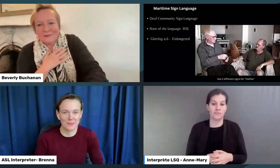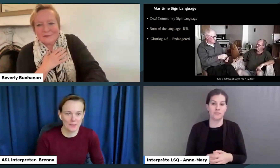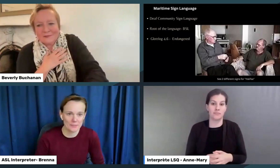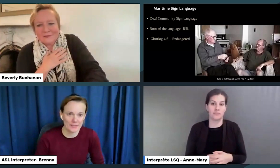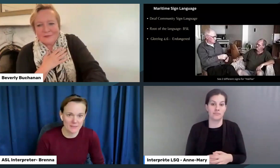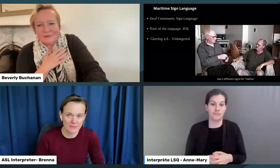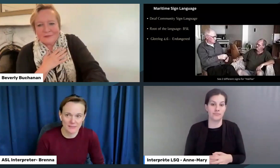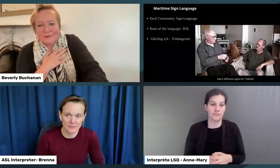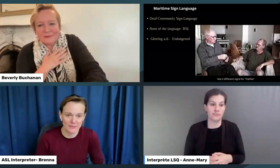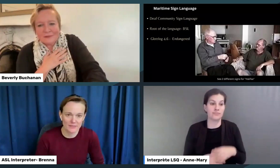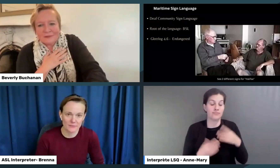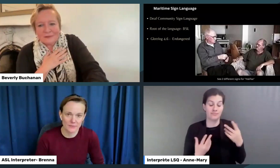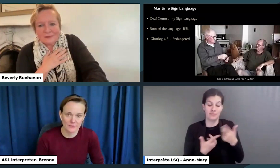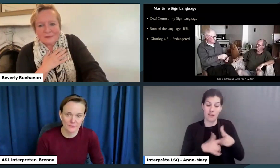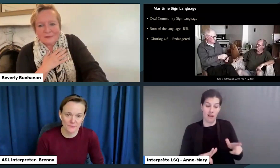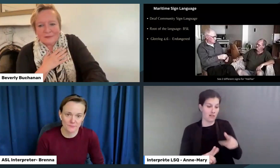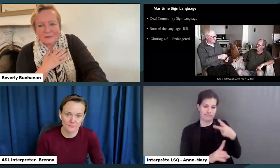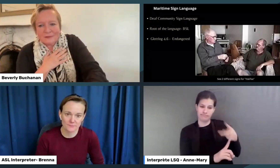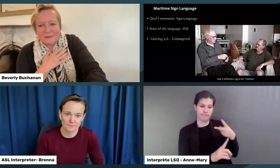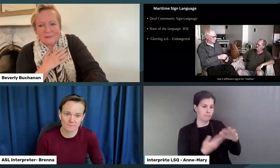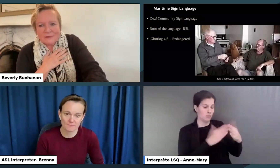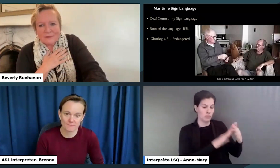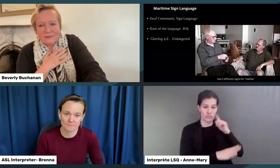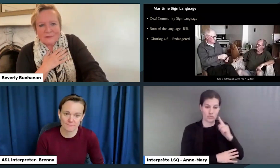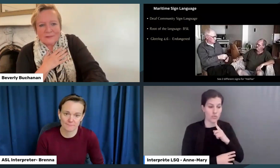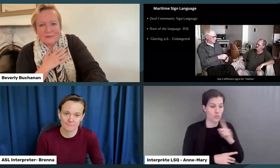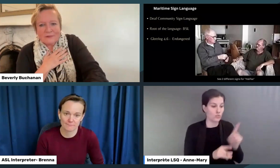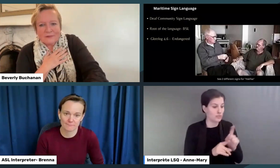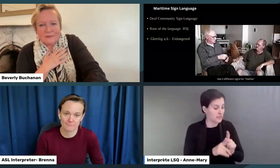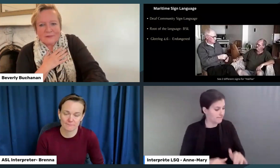la jouer, mais apparemment que ça ne va pas jouer.